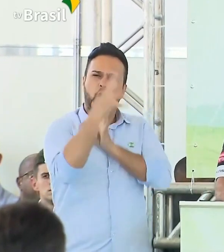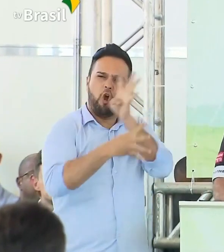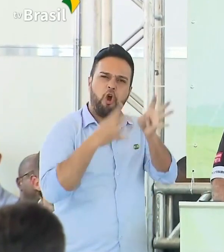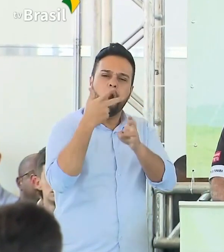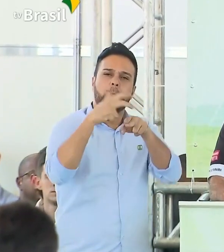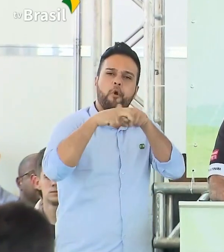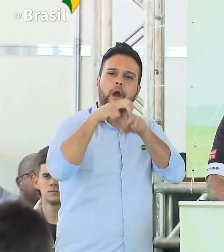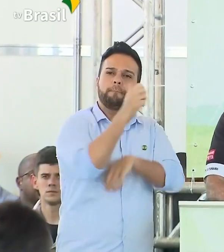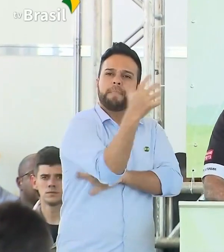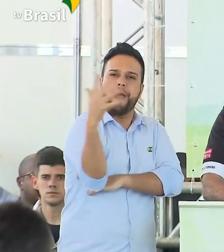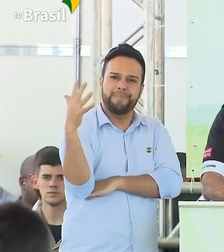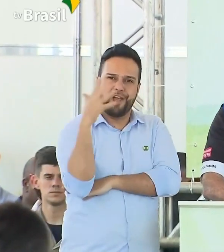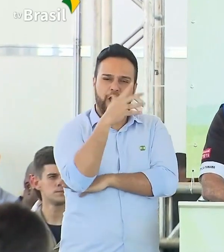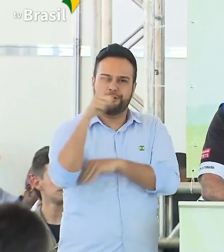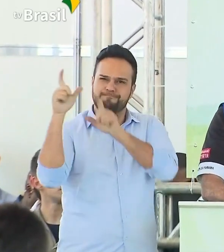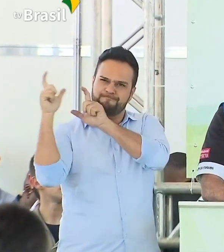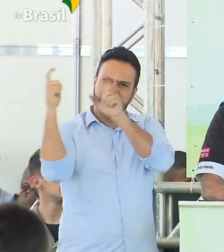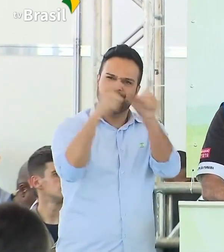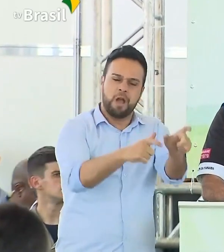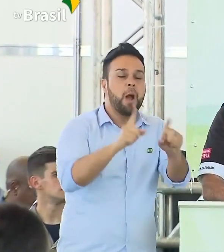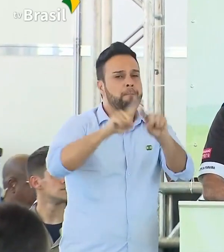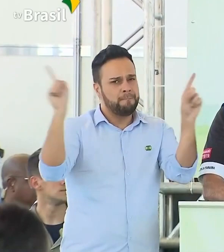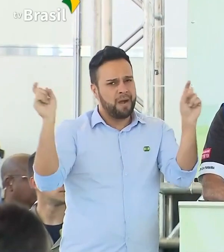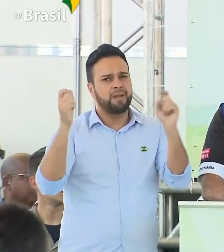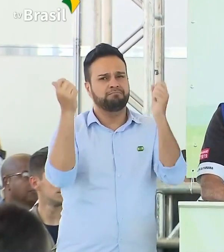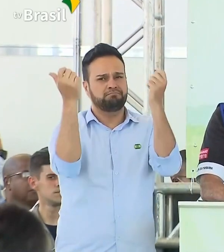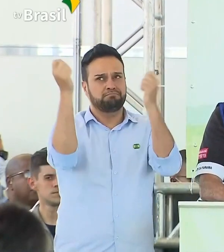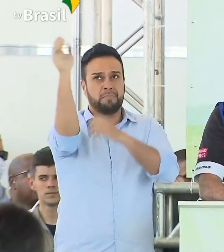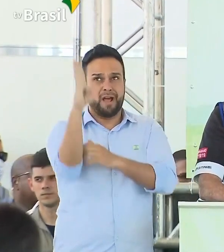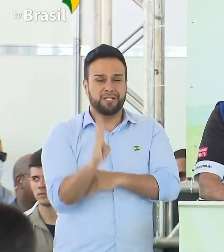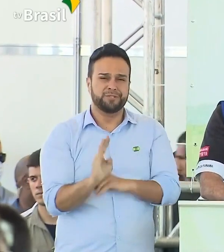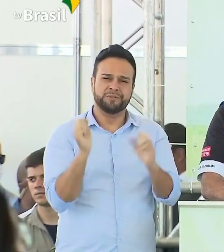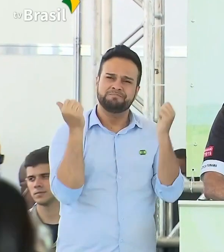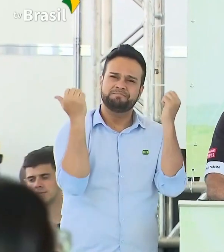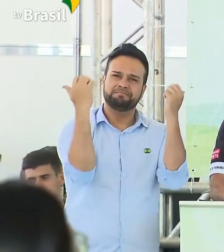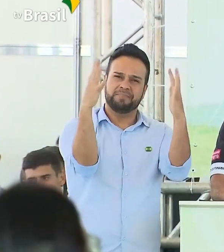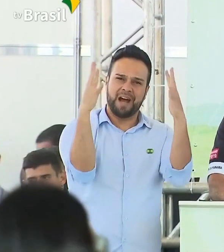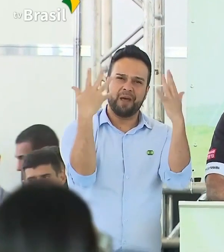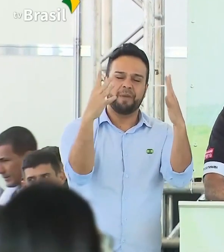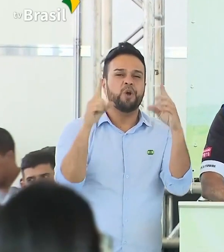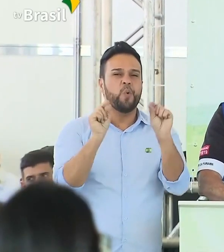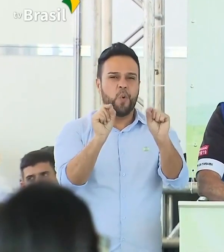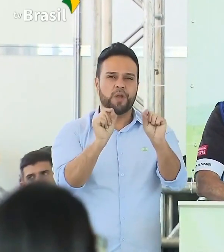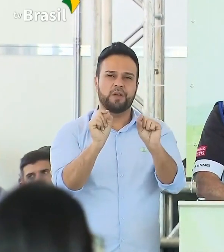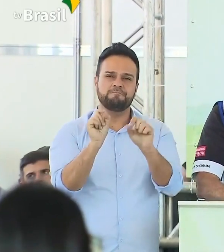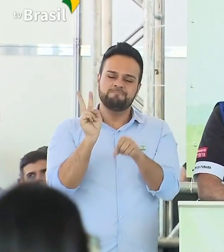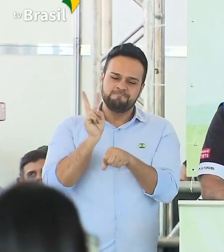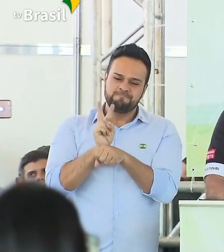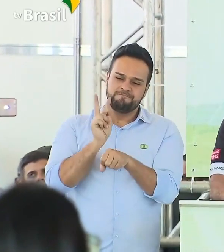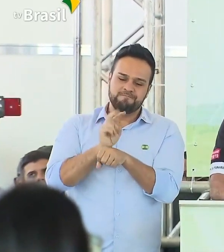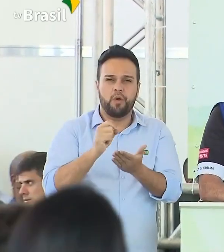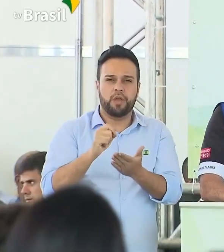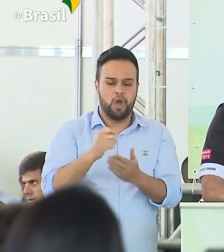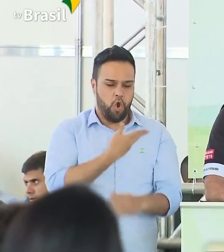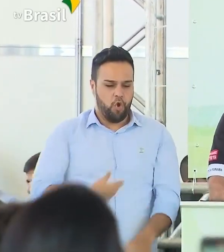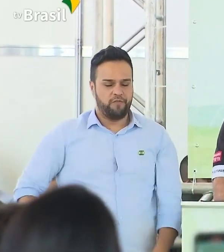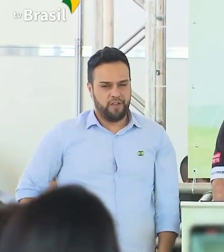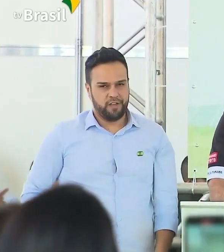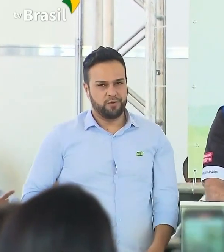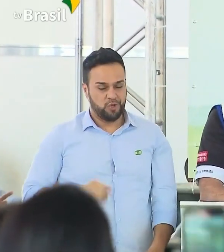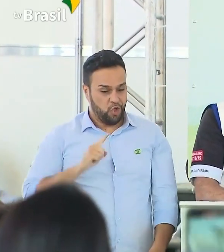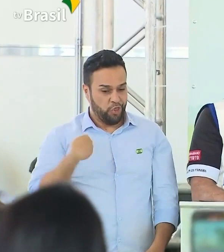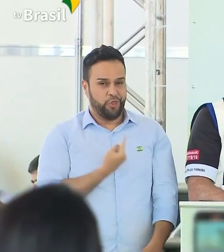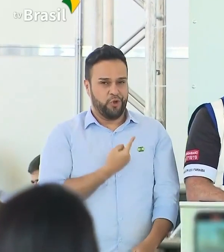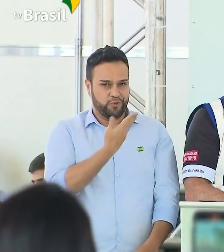meio ambiente. O Brasil está de parabéns da maneira como preserva esse seu meio ambiente. E o nosso